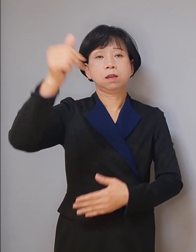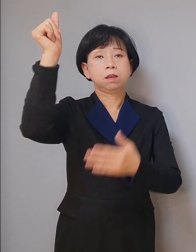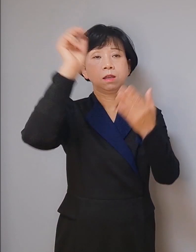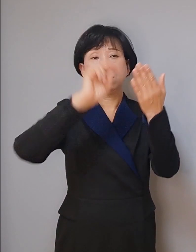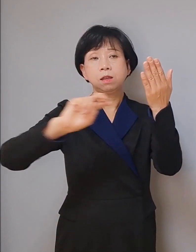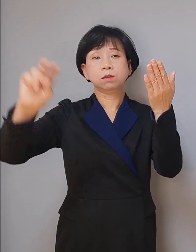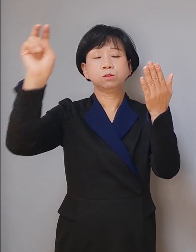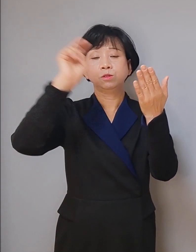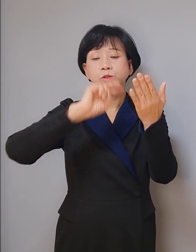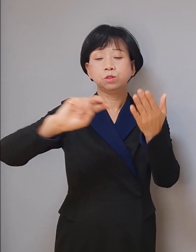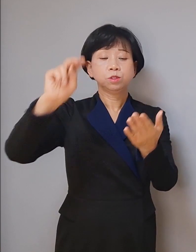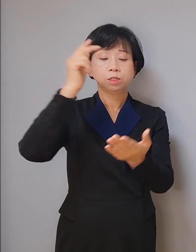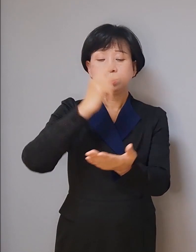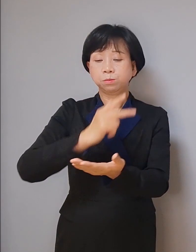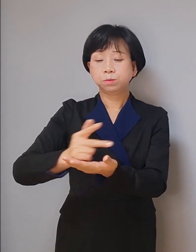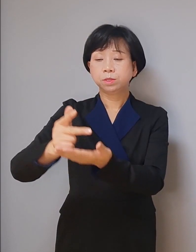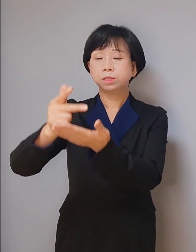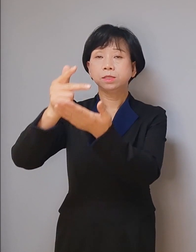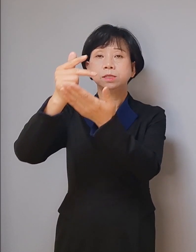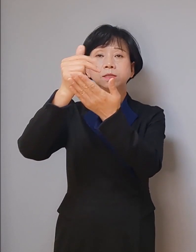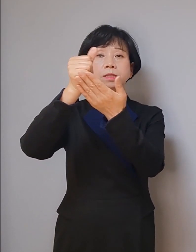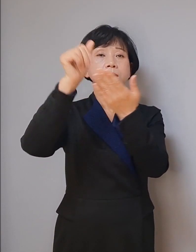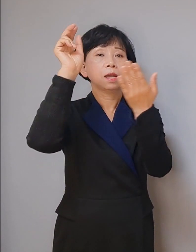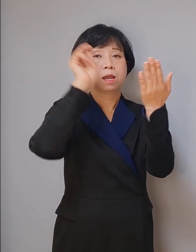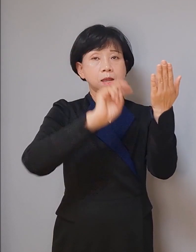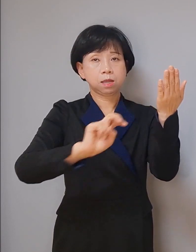찬양 주님을